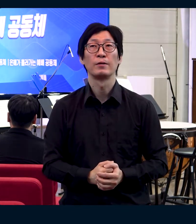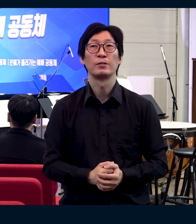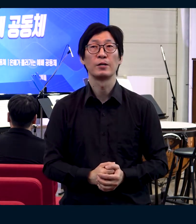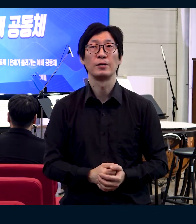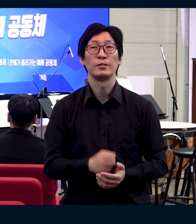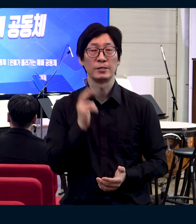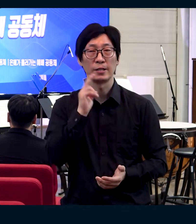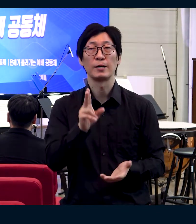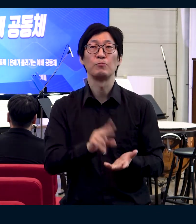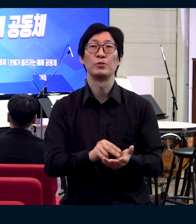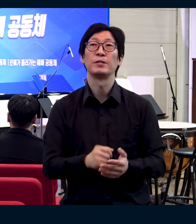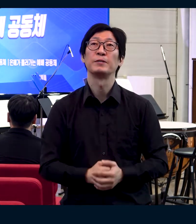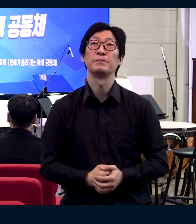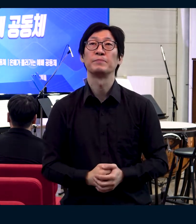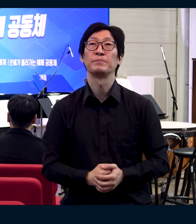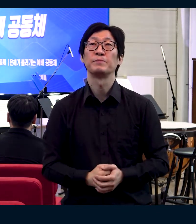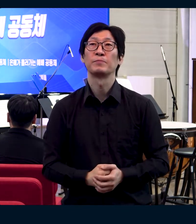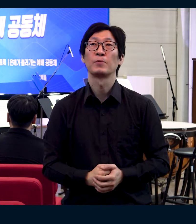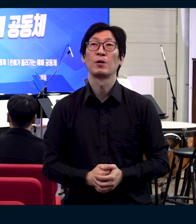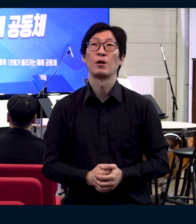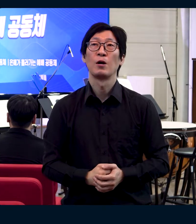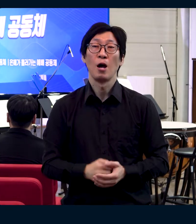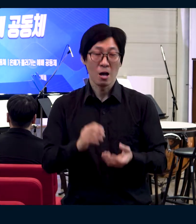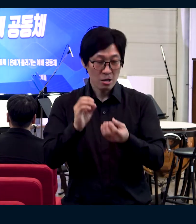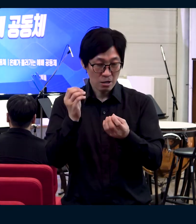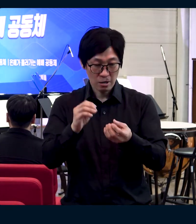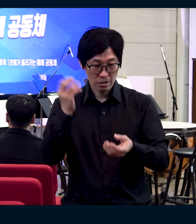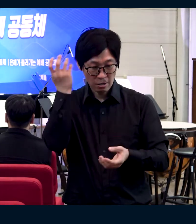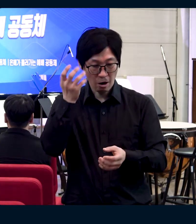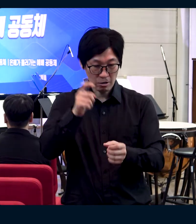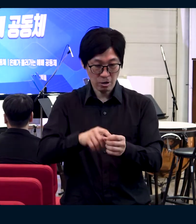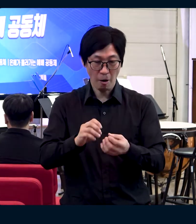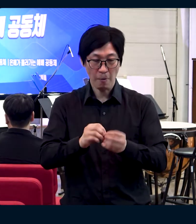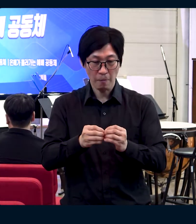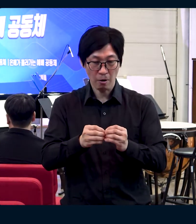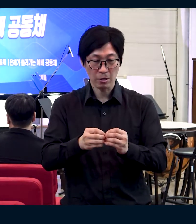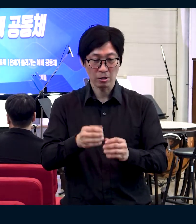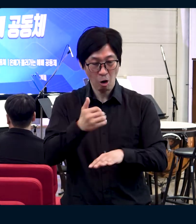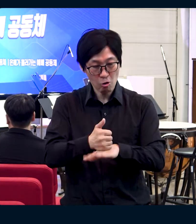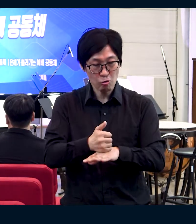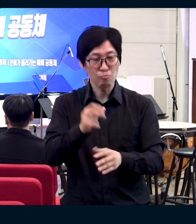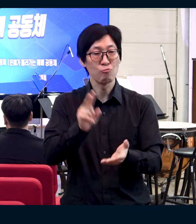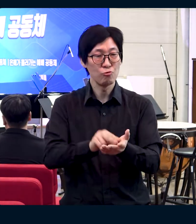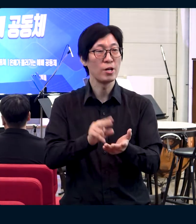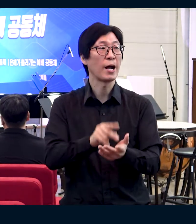심각한 문제예요. 그래서 영적인 편법은 정말 문제가 되는 거예요.